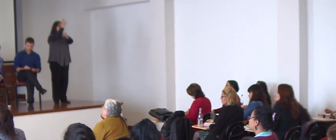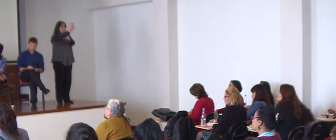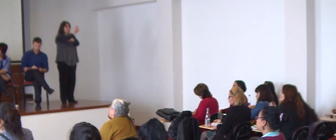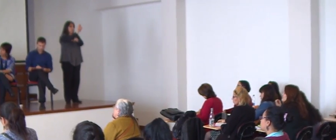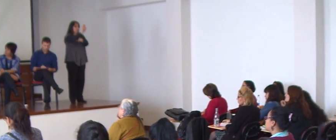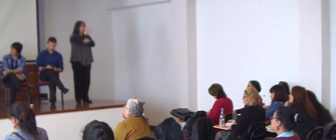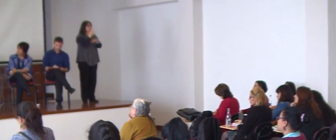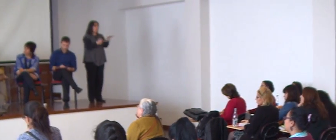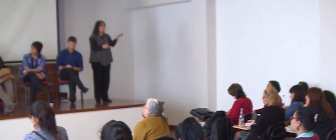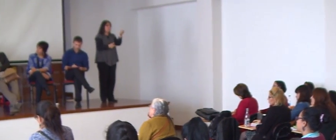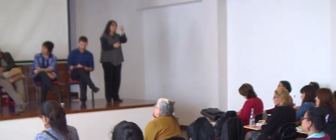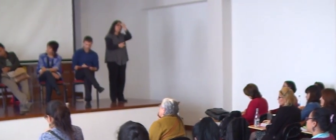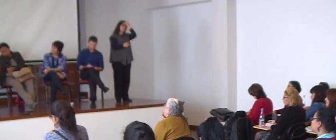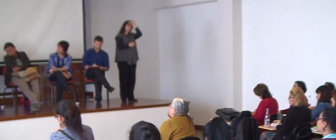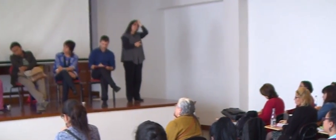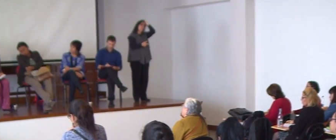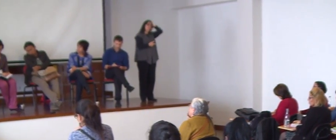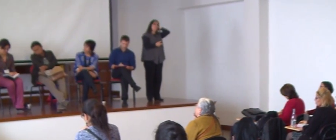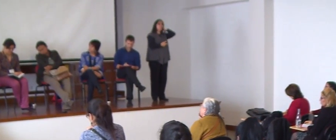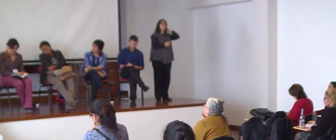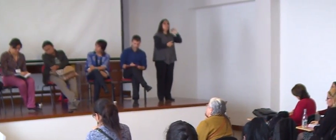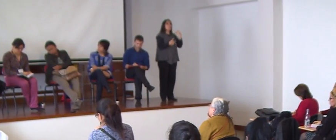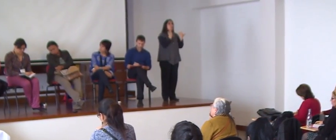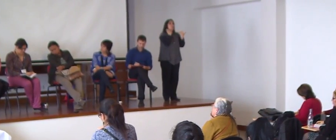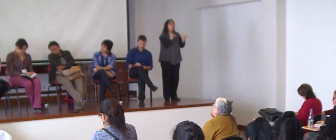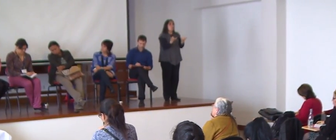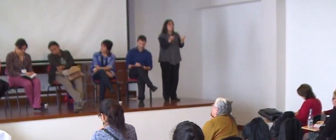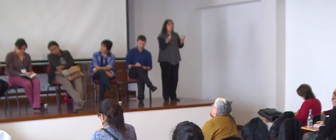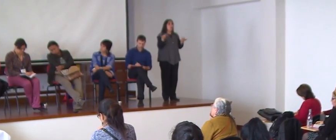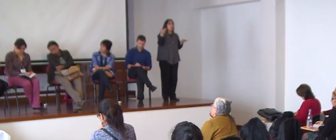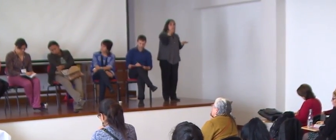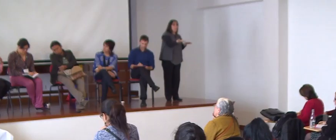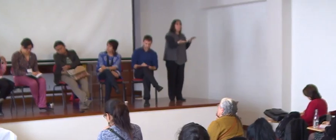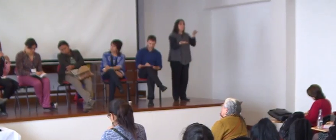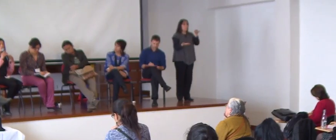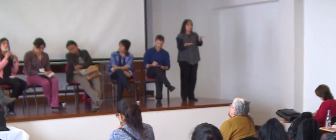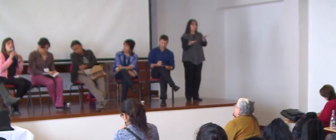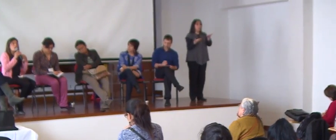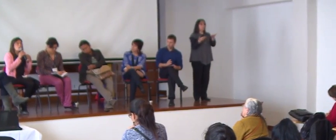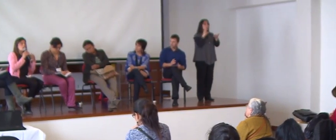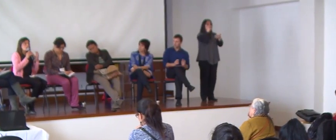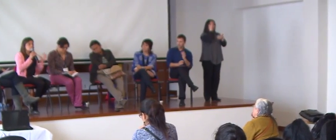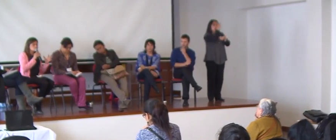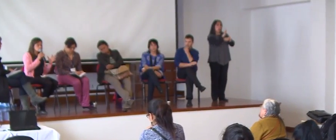quieren se están dando aportes a nivel nacional